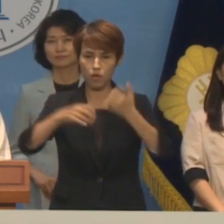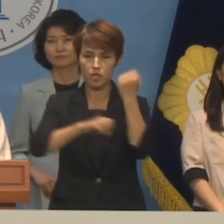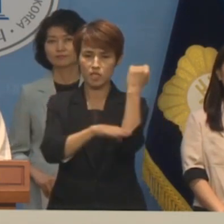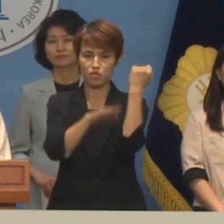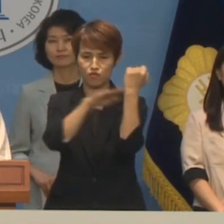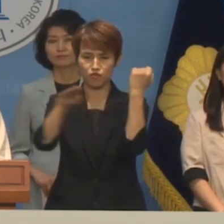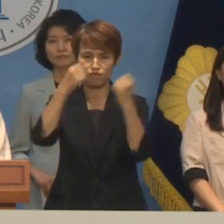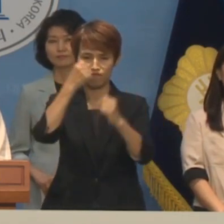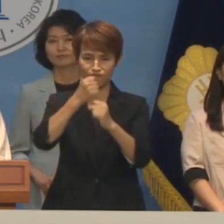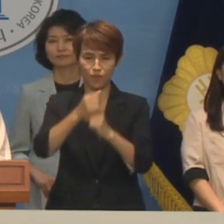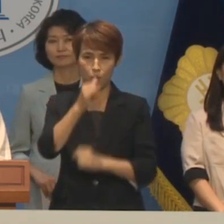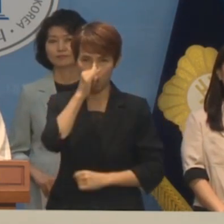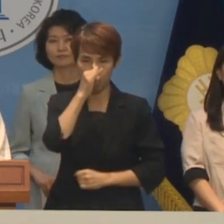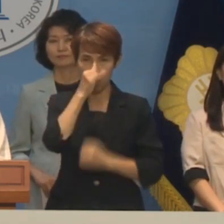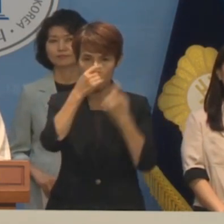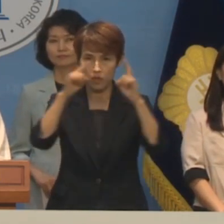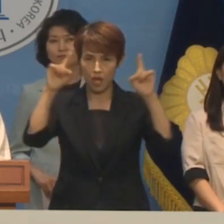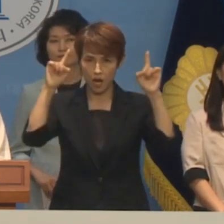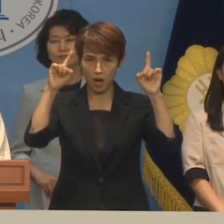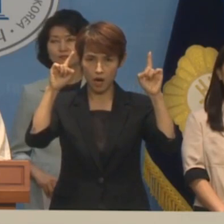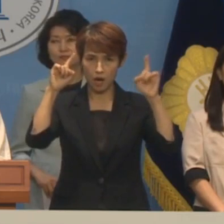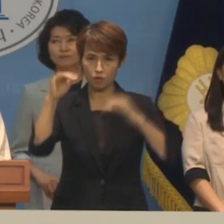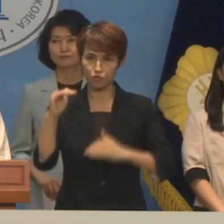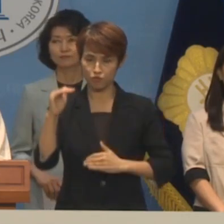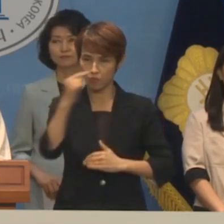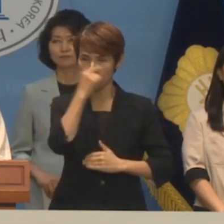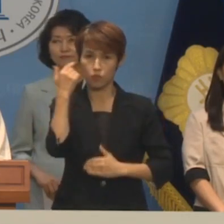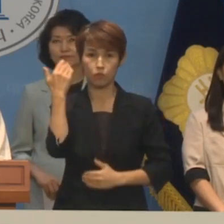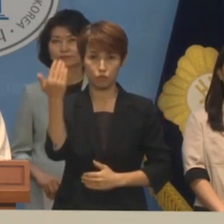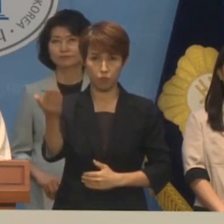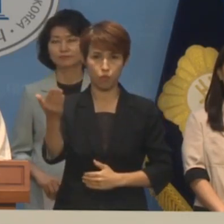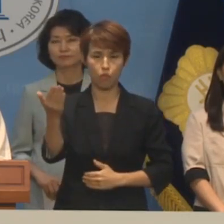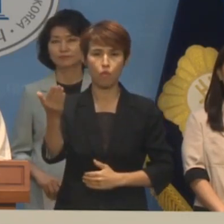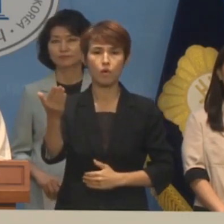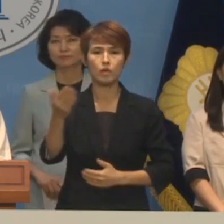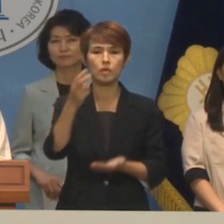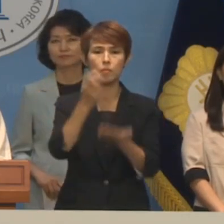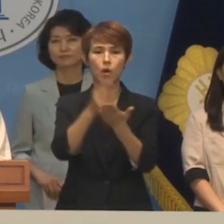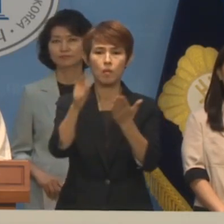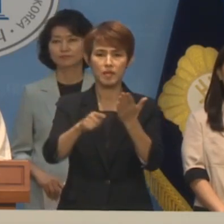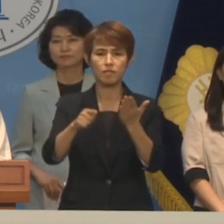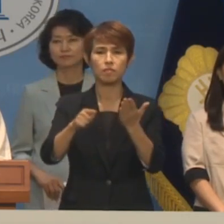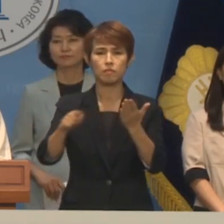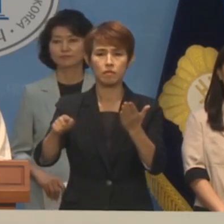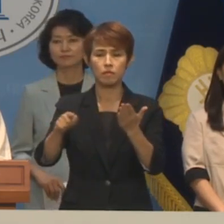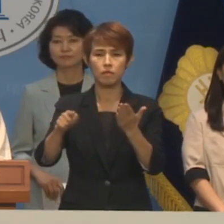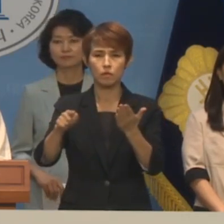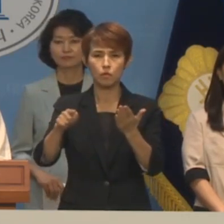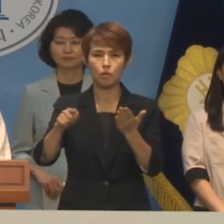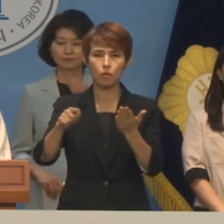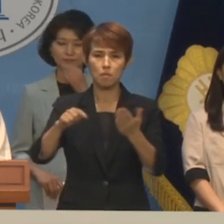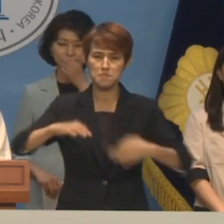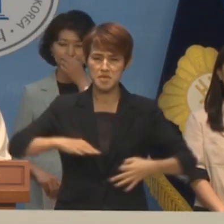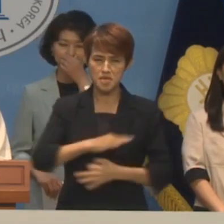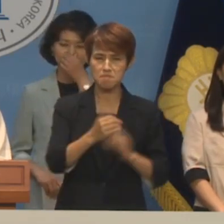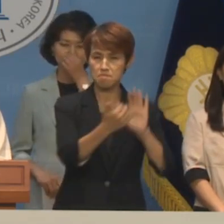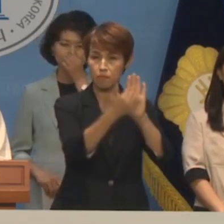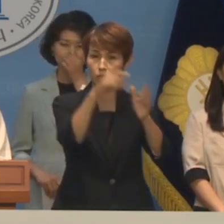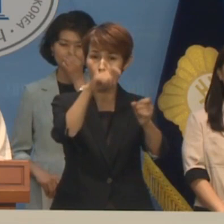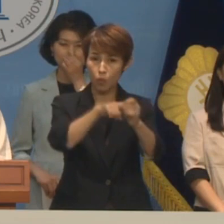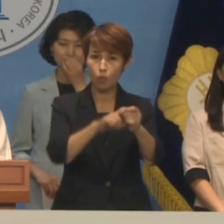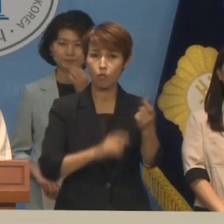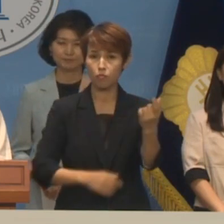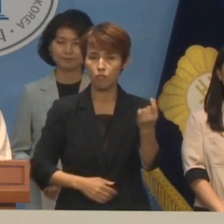정함으로써 대학의 질적 수준을 보장하고 사학법인의 전횡과 부실 비리를 방지하기